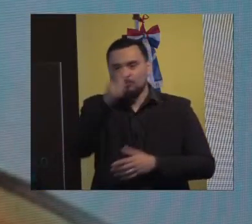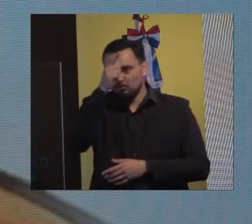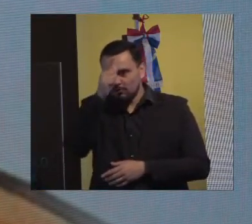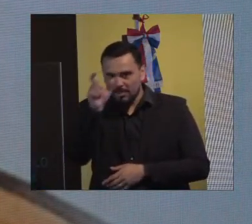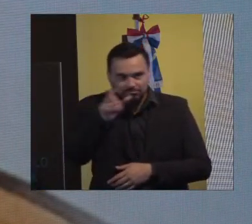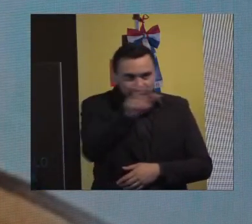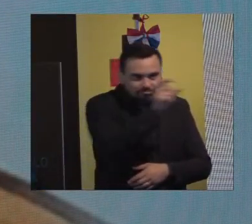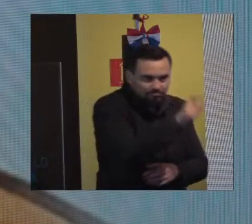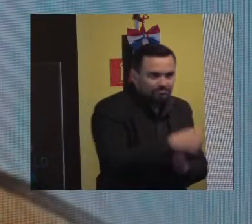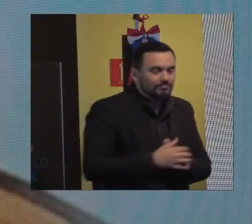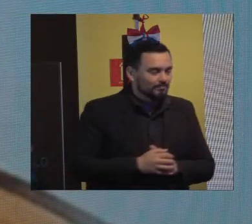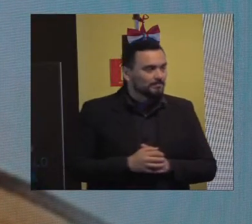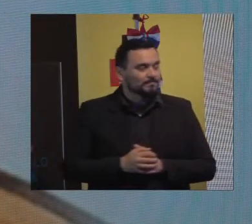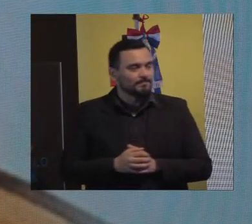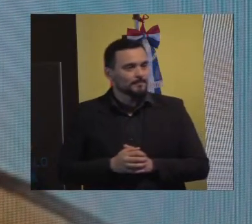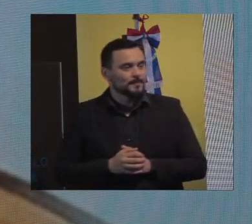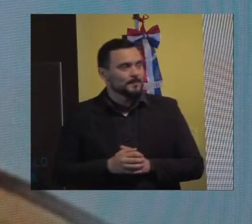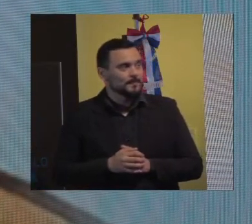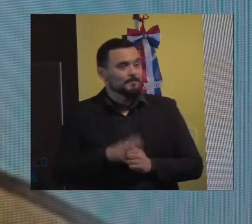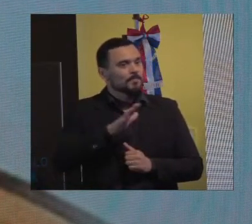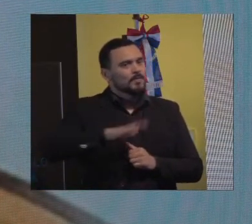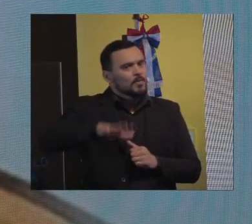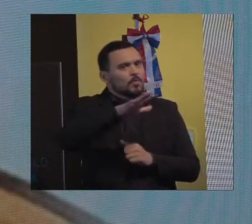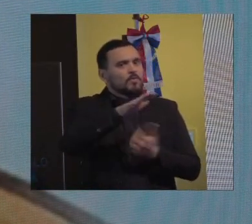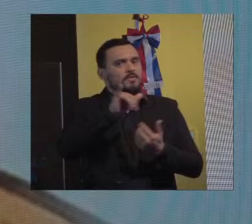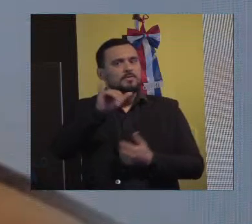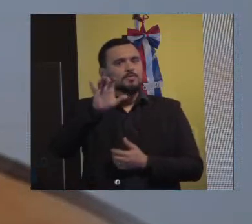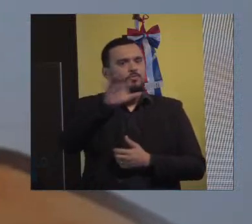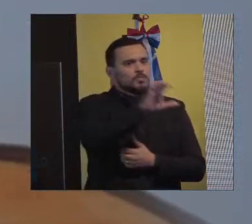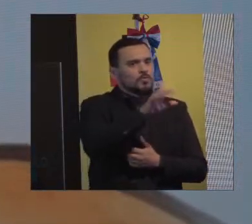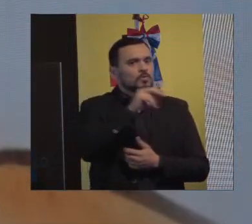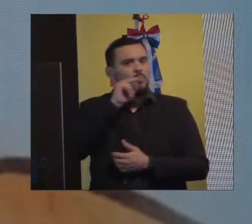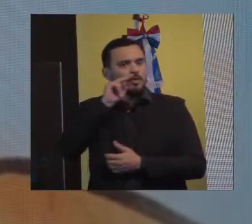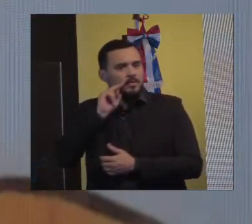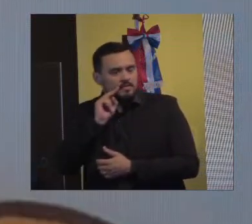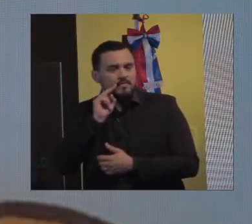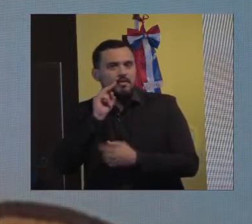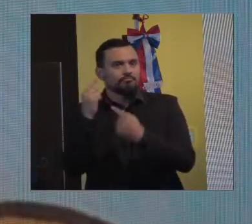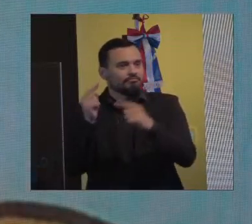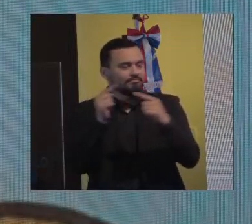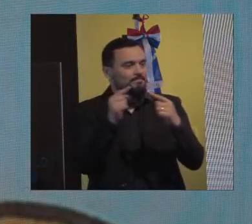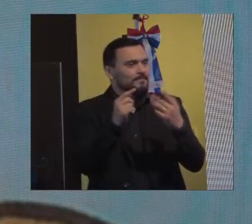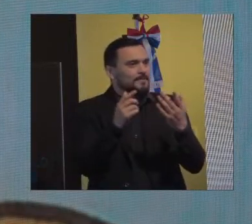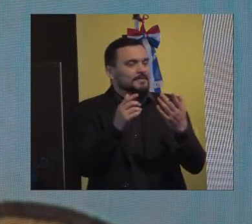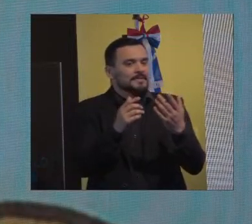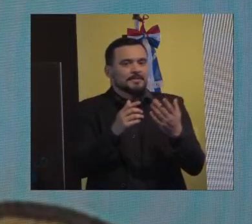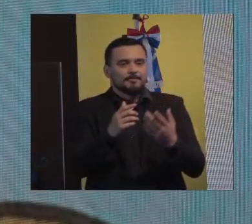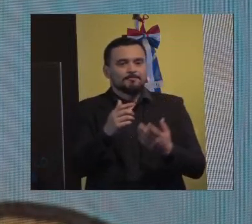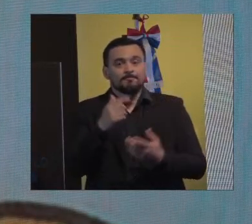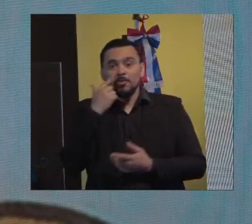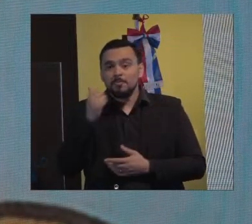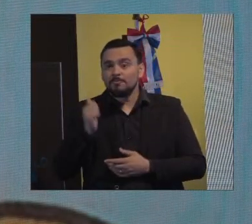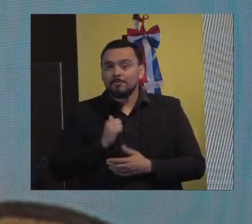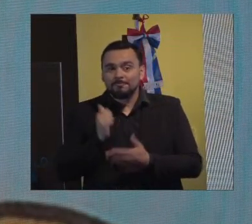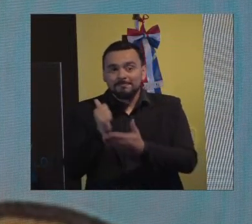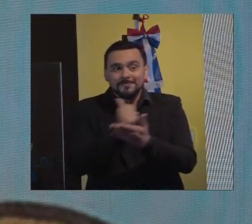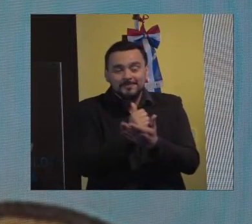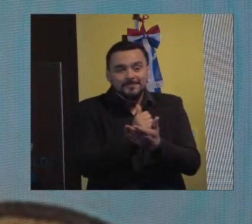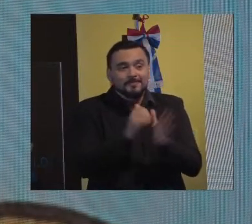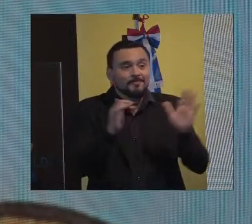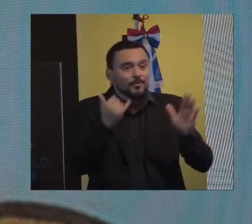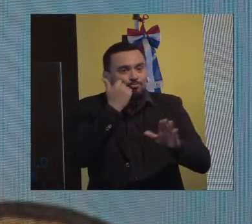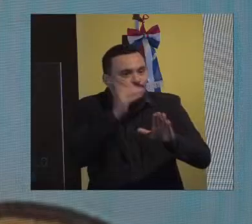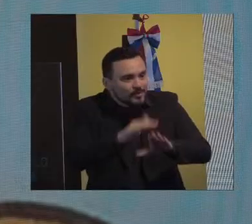autoridades, a todas las instituciones educativas. Siempre me ponen señoras y señores, pero quiero hacer